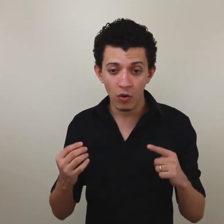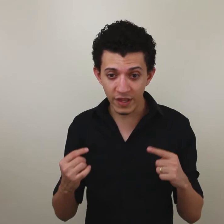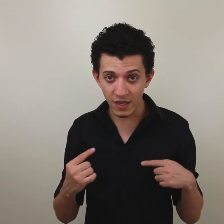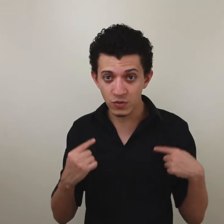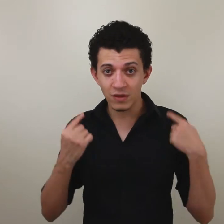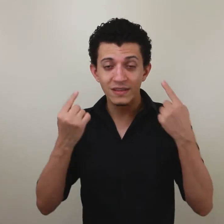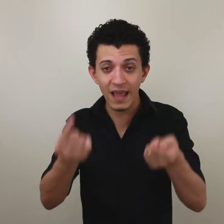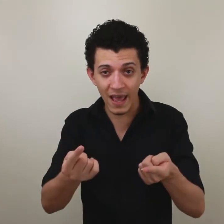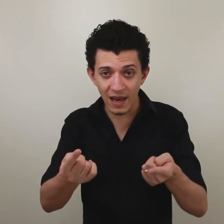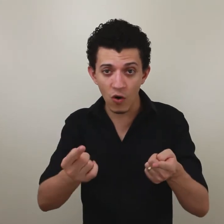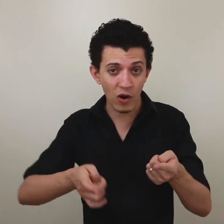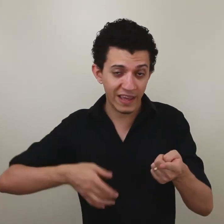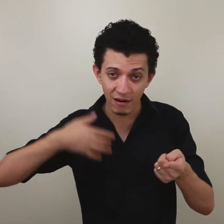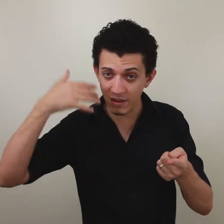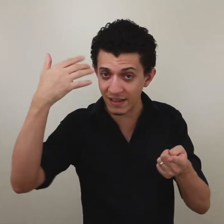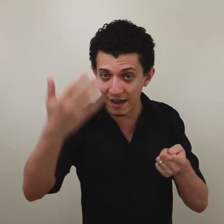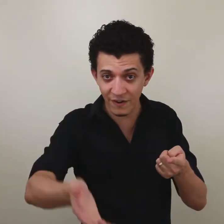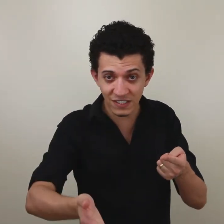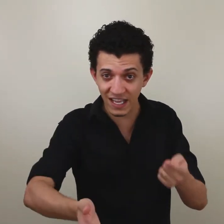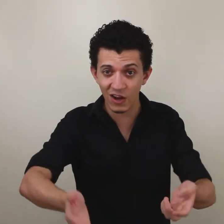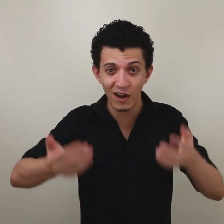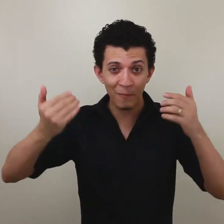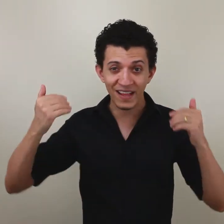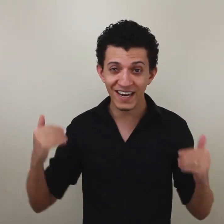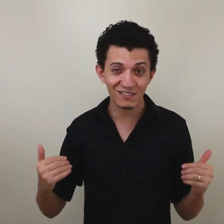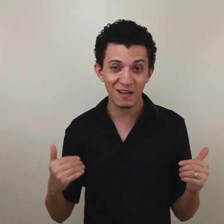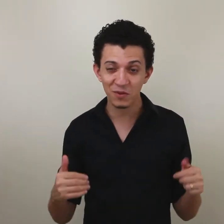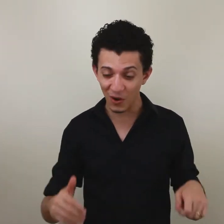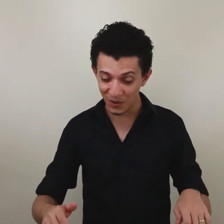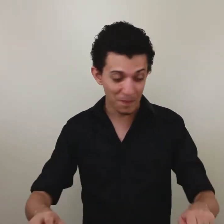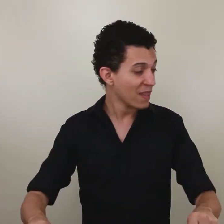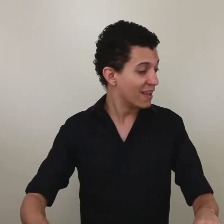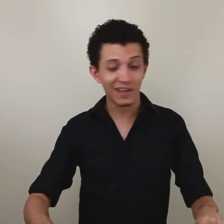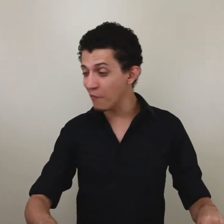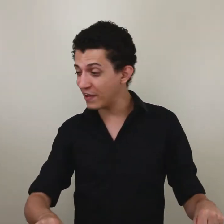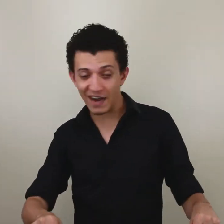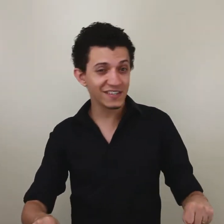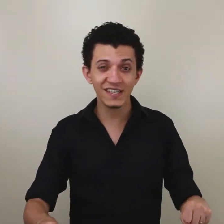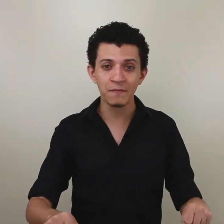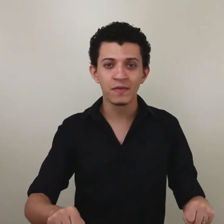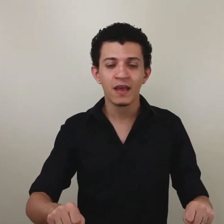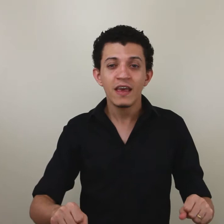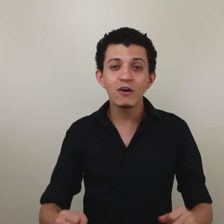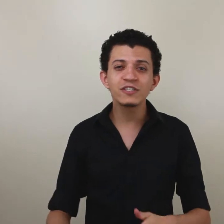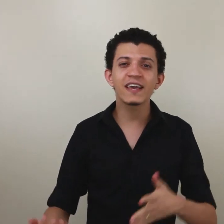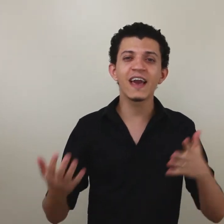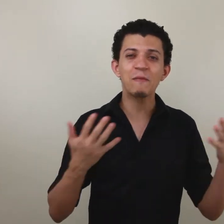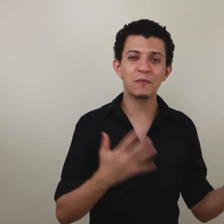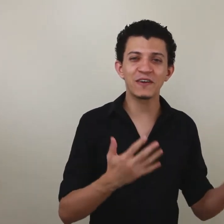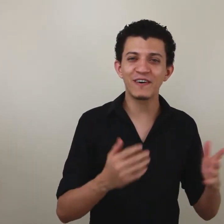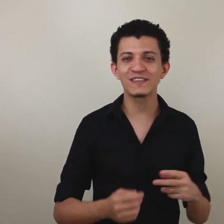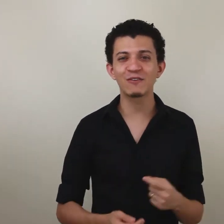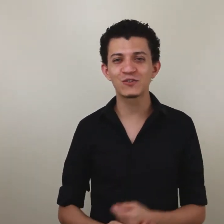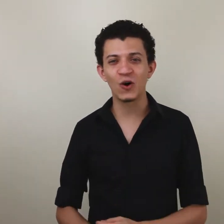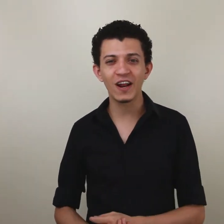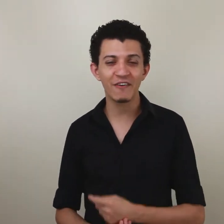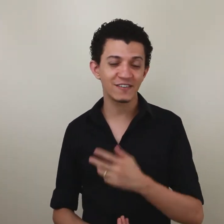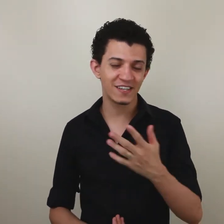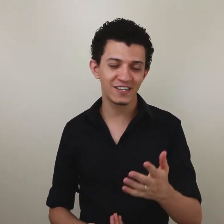trânsito de aquino que está na primeira linha para trás de todos então ficava assim eu cheguei para poder fazer a escola